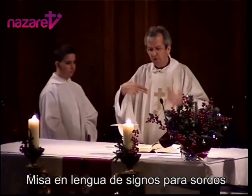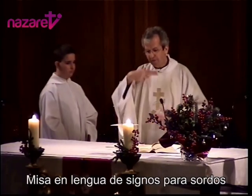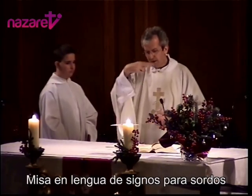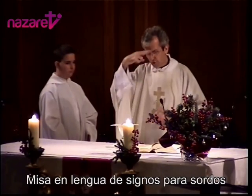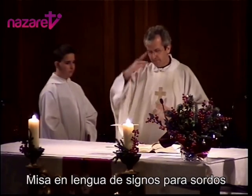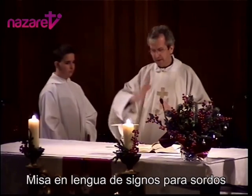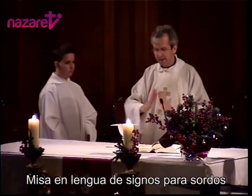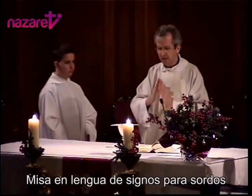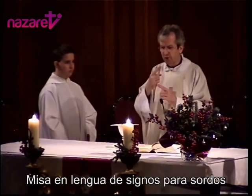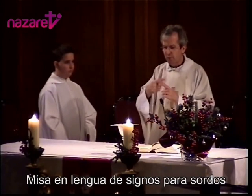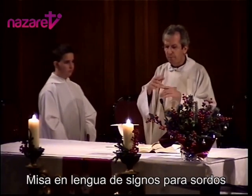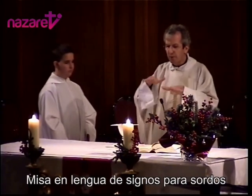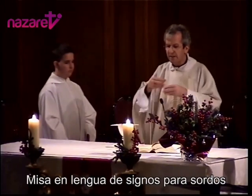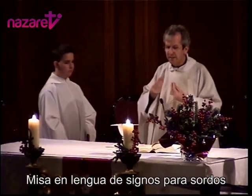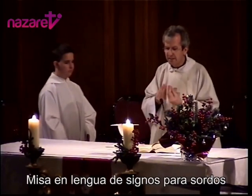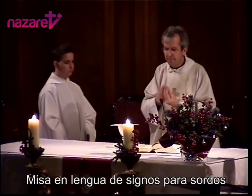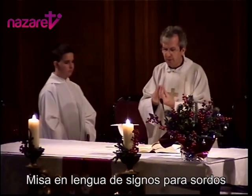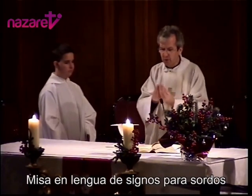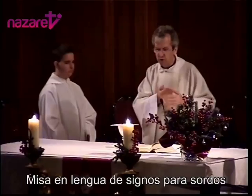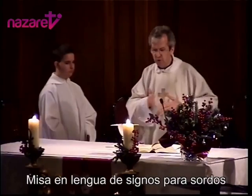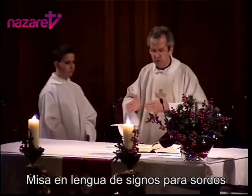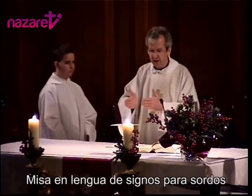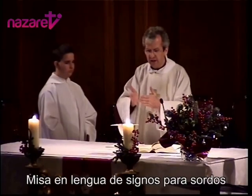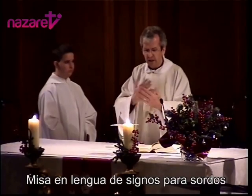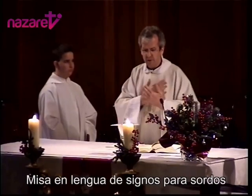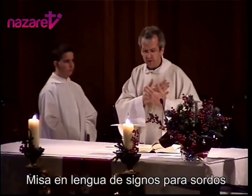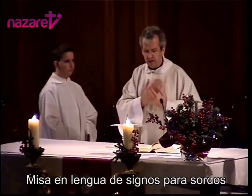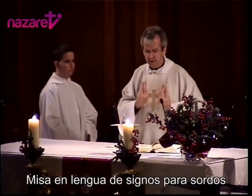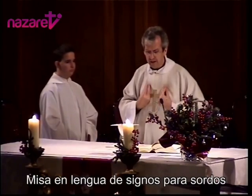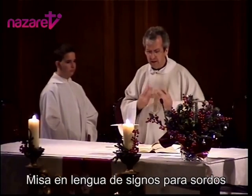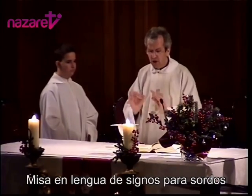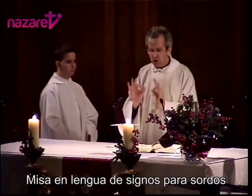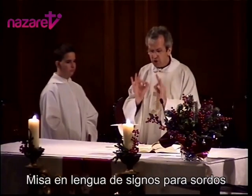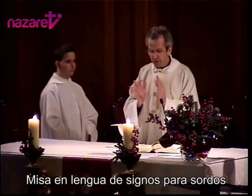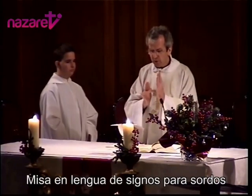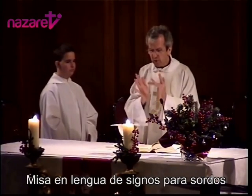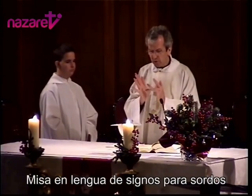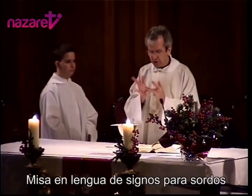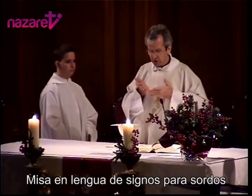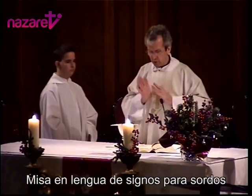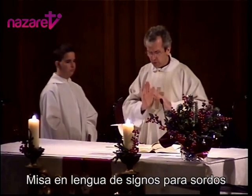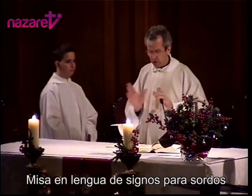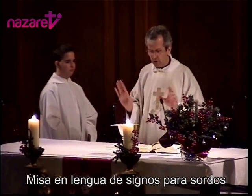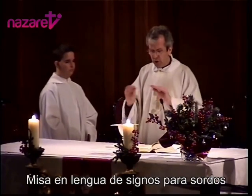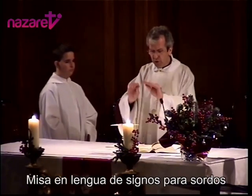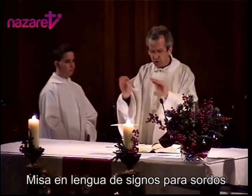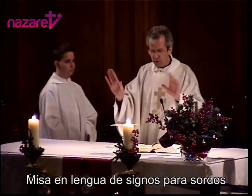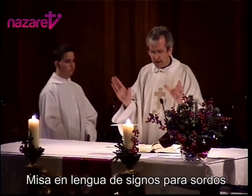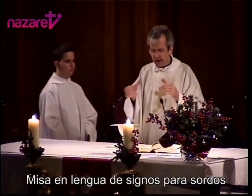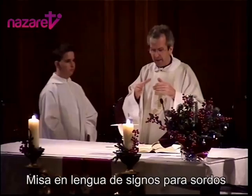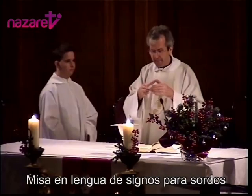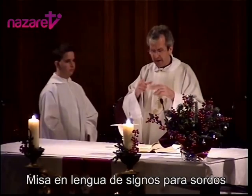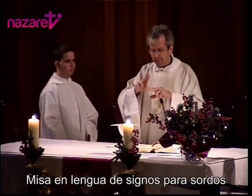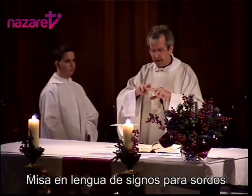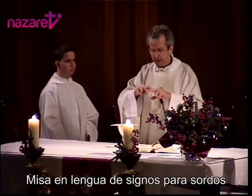Te glorificamos, Padre Santo, porque estás siempre con nosotros en el camino de la vida, sobre todo cuando Cristo, tu Hijo, nos